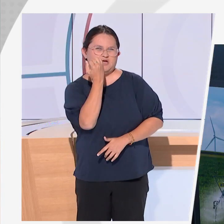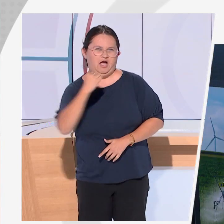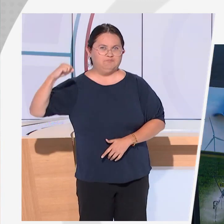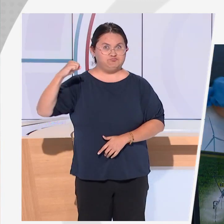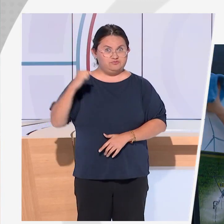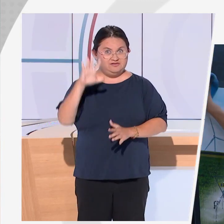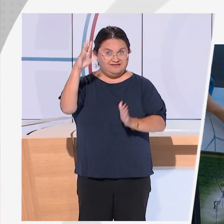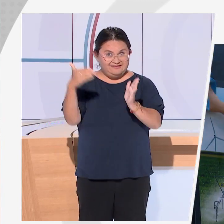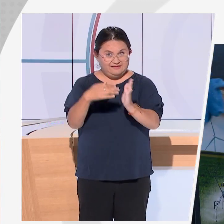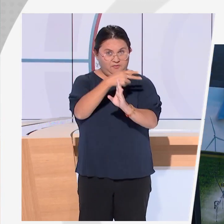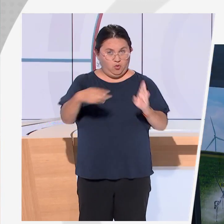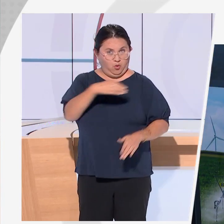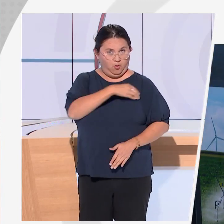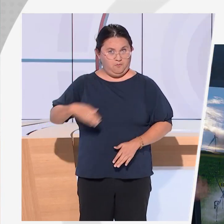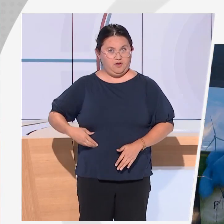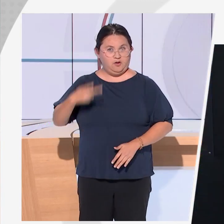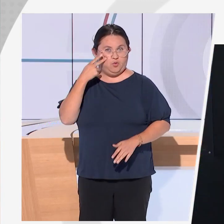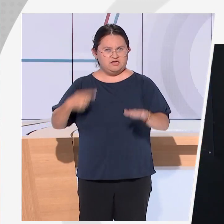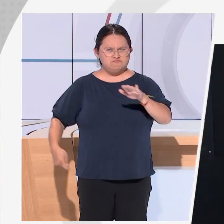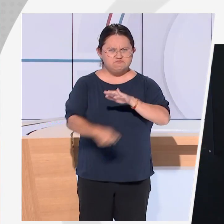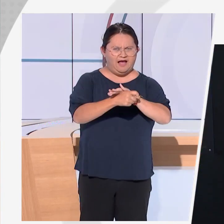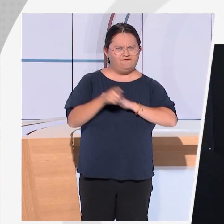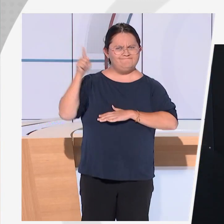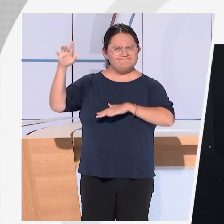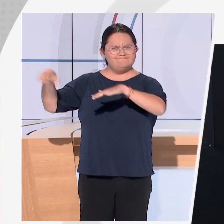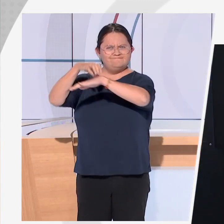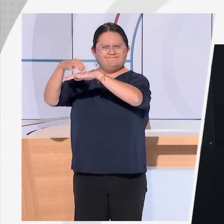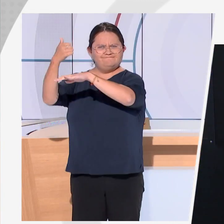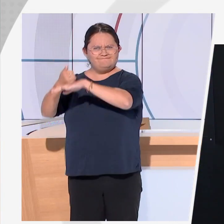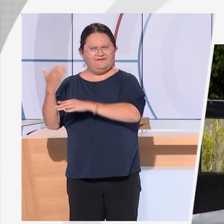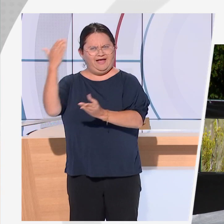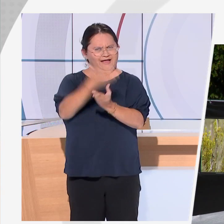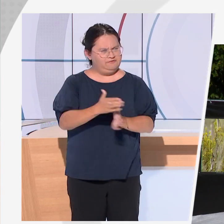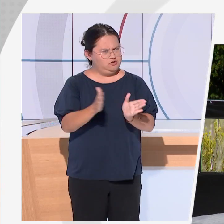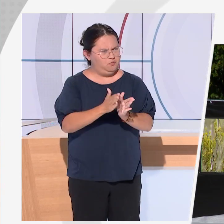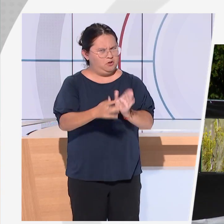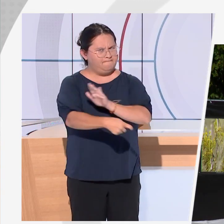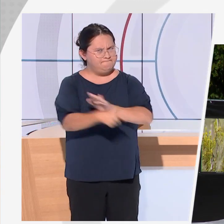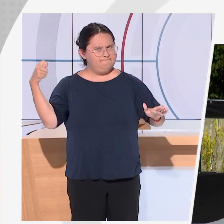Poitiers, le préfet a réagi et demandé la fin de la subvention.